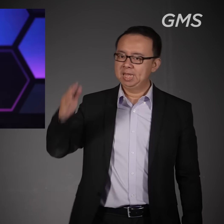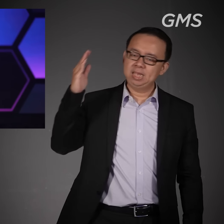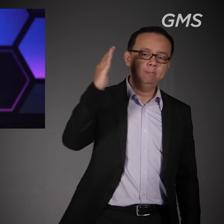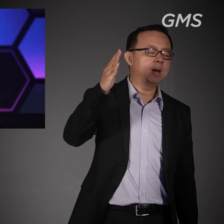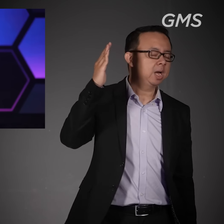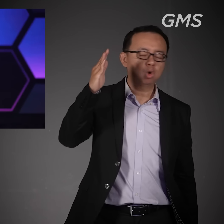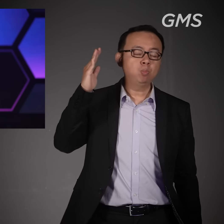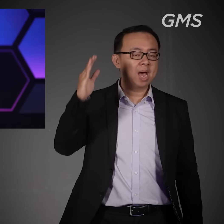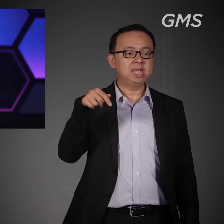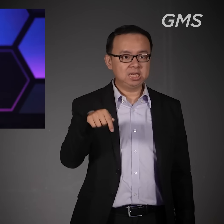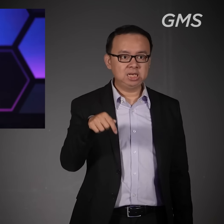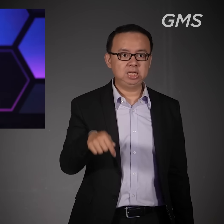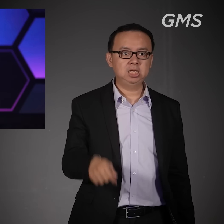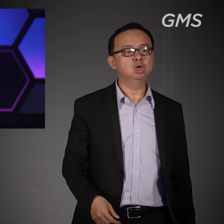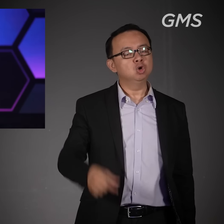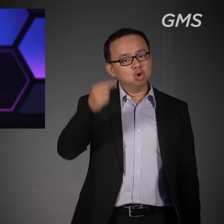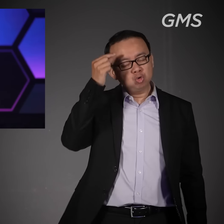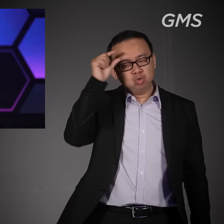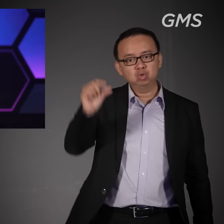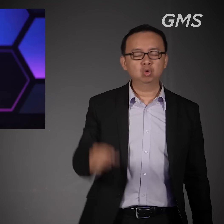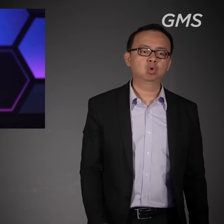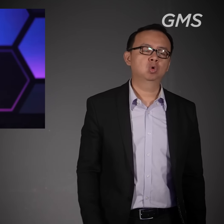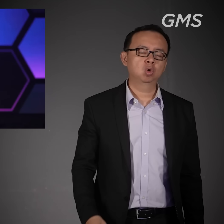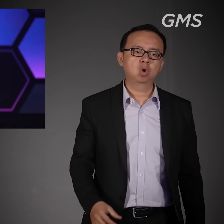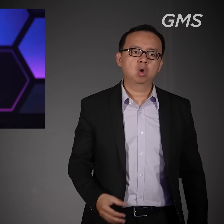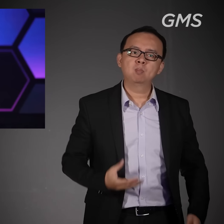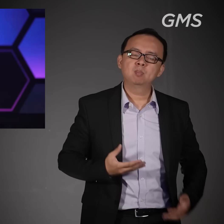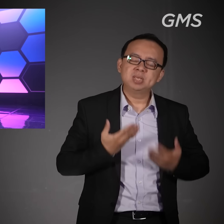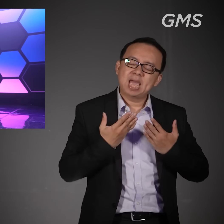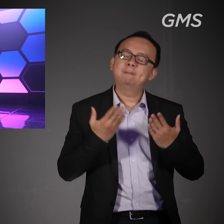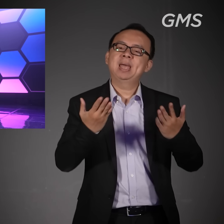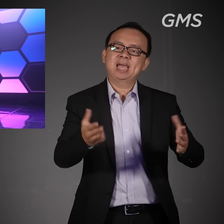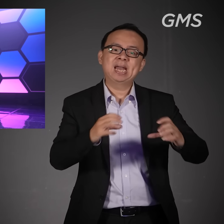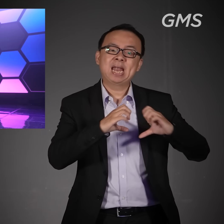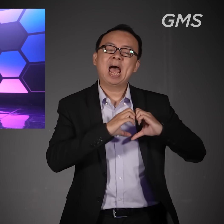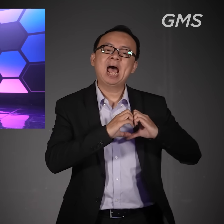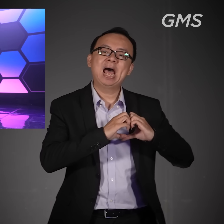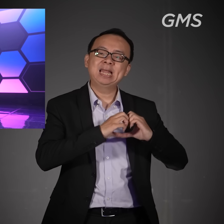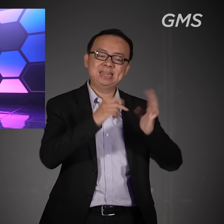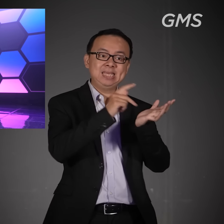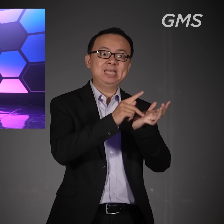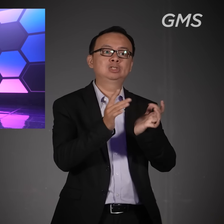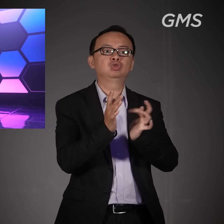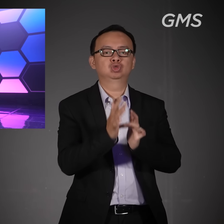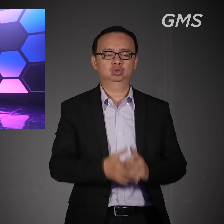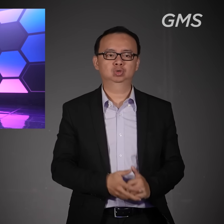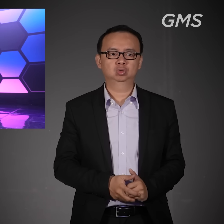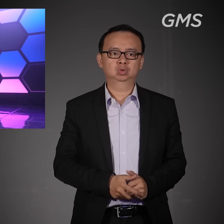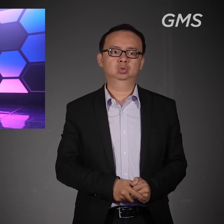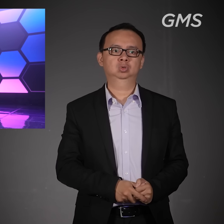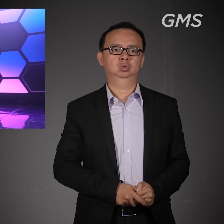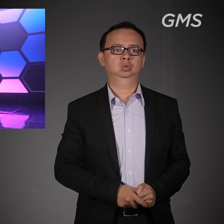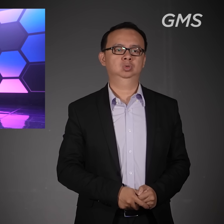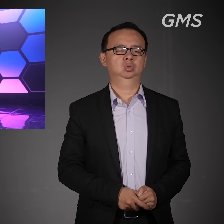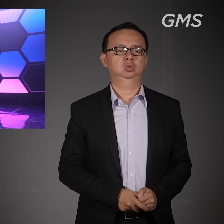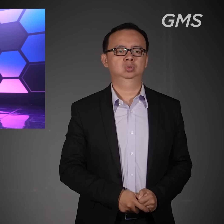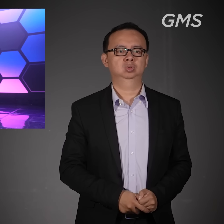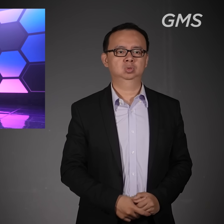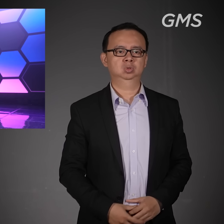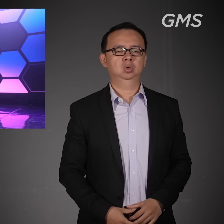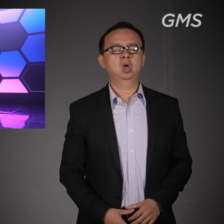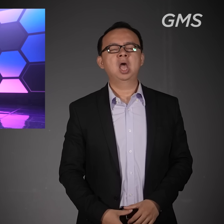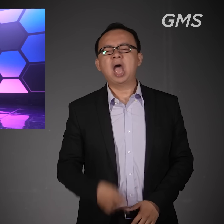heart. Mewahyukan hati Yesus, kenapa onsite. Yang menangkap akan menangkap. Sebab ada hal-hal tertentu yang tidak